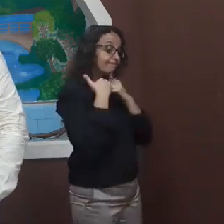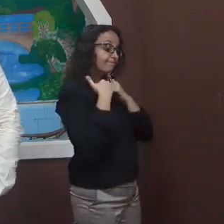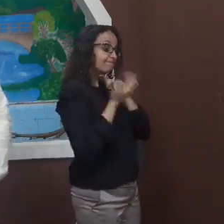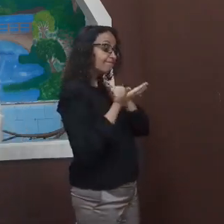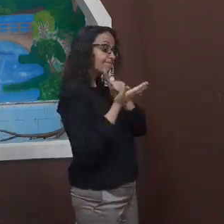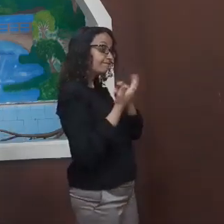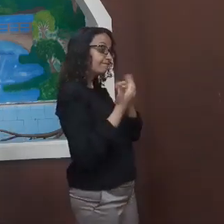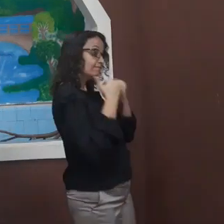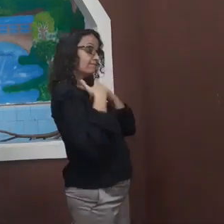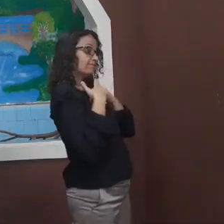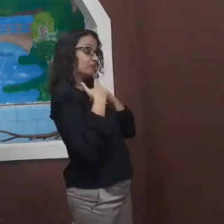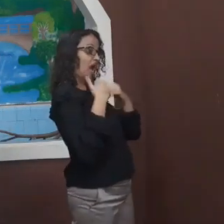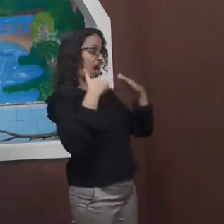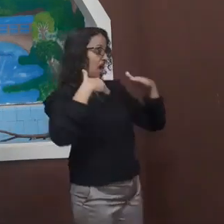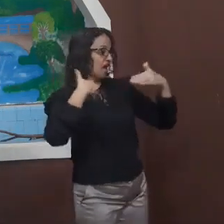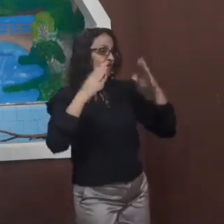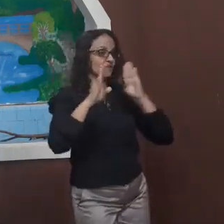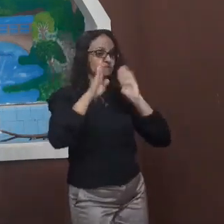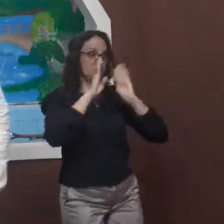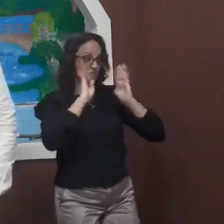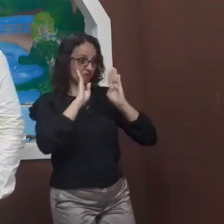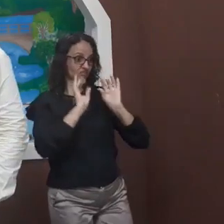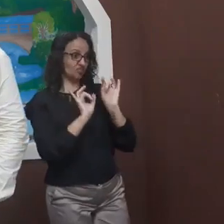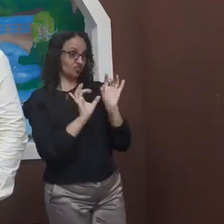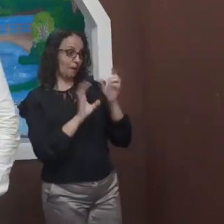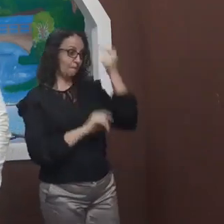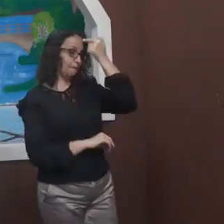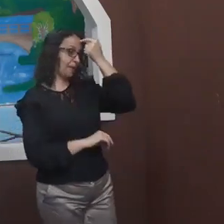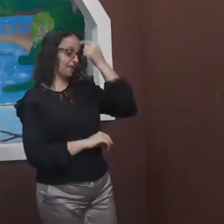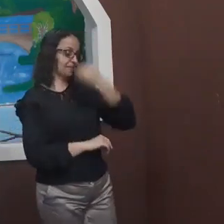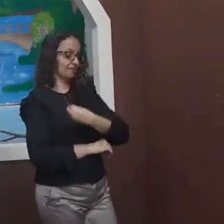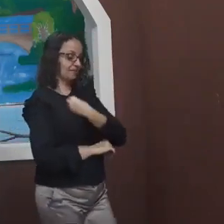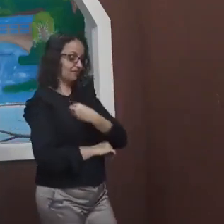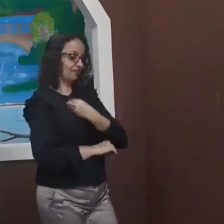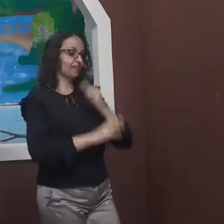o problema da alegria Facebook é que as pessoas começam a pensar que a vida é uma vida Facebook, e não é.